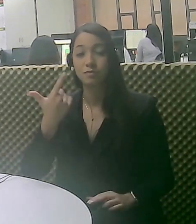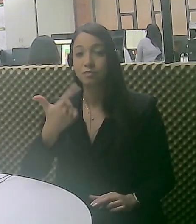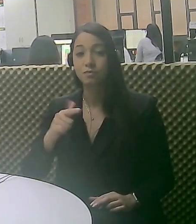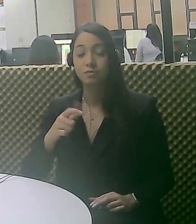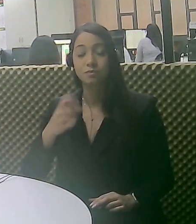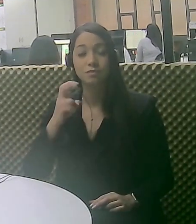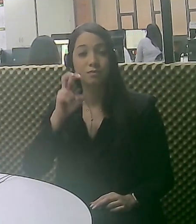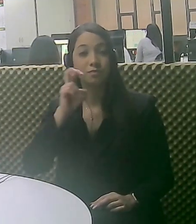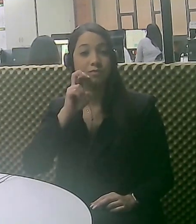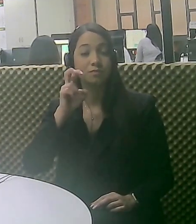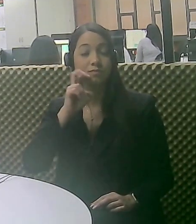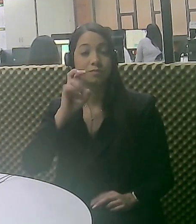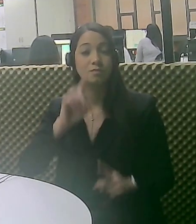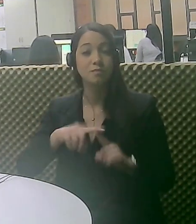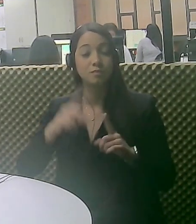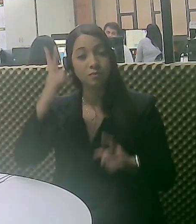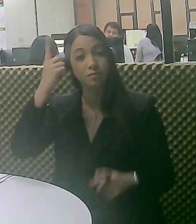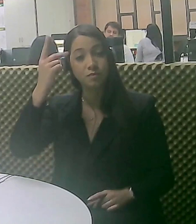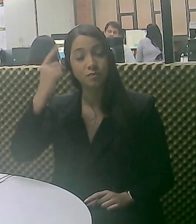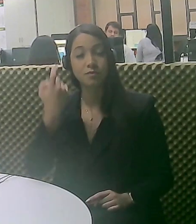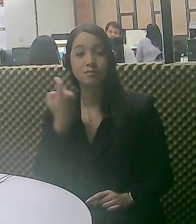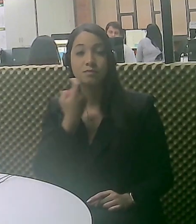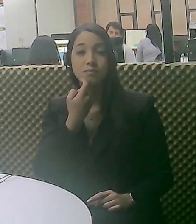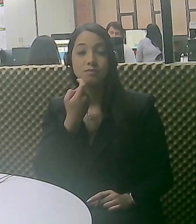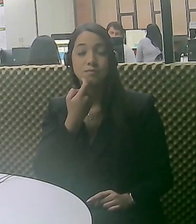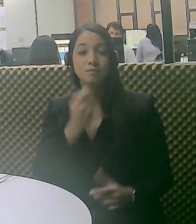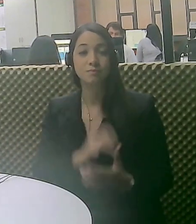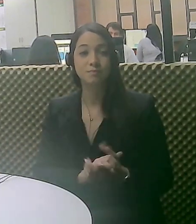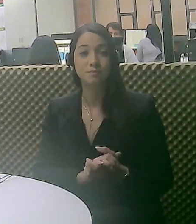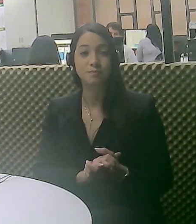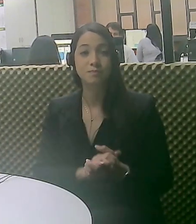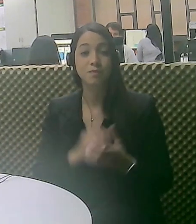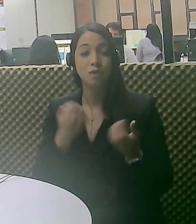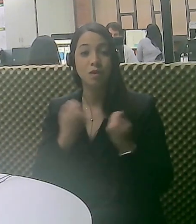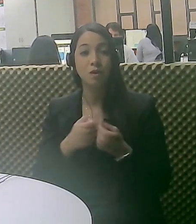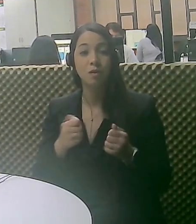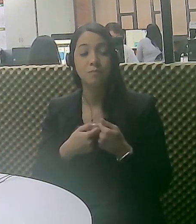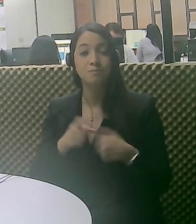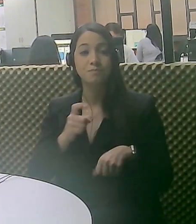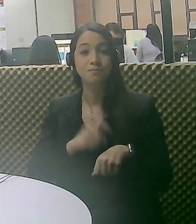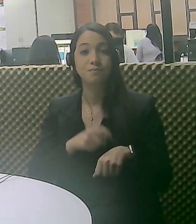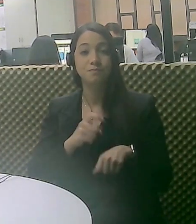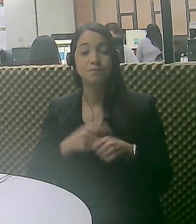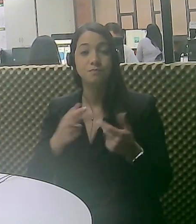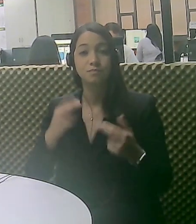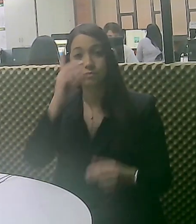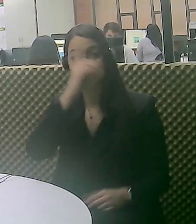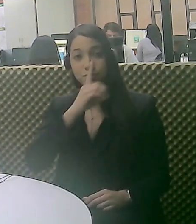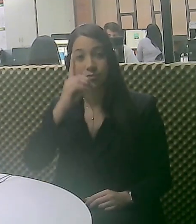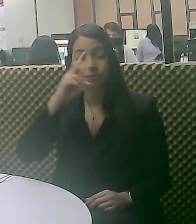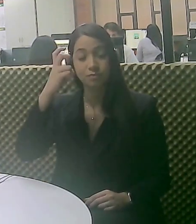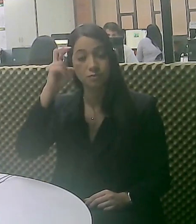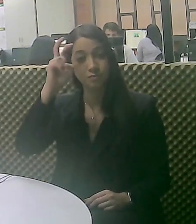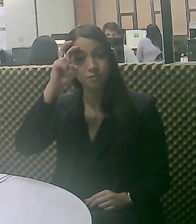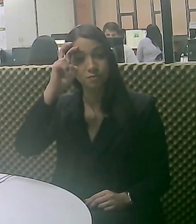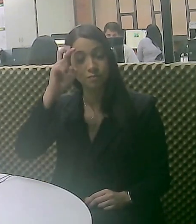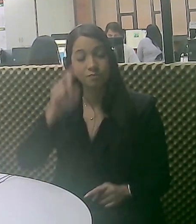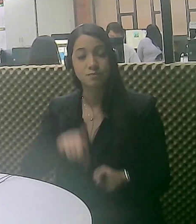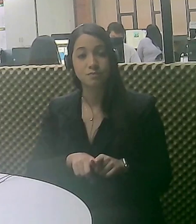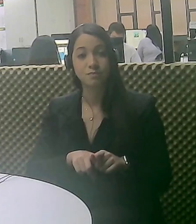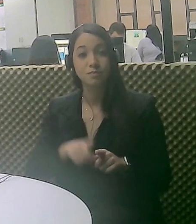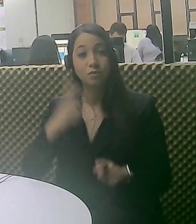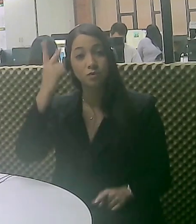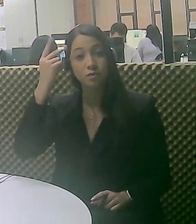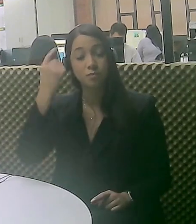quinta, mas funcionará normalmente na sexta-feira. O transporte coletivo terá funcionamento de domingo na quinta-feira e